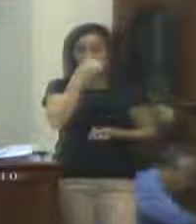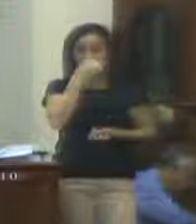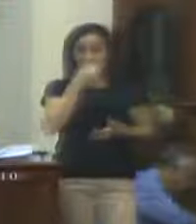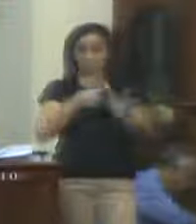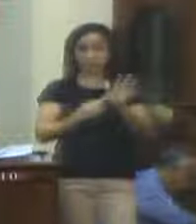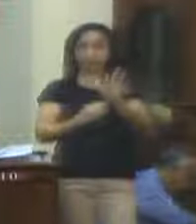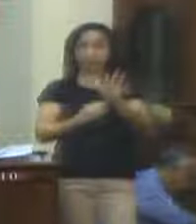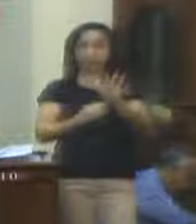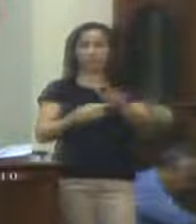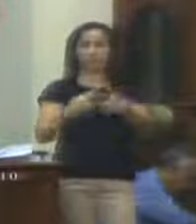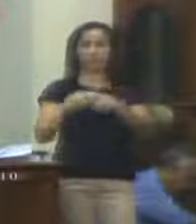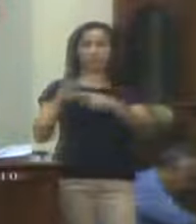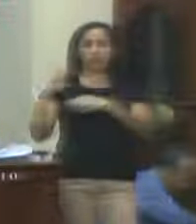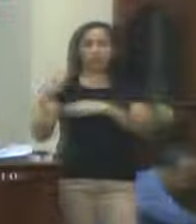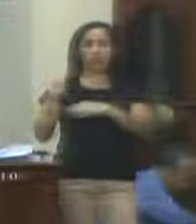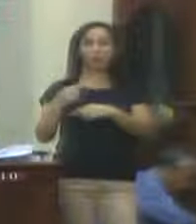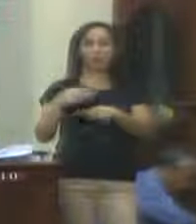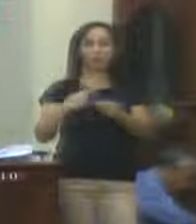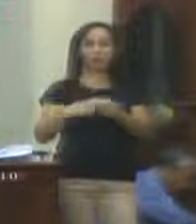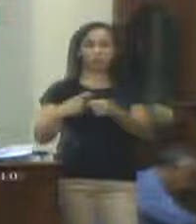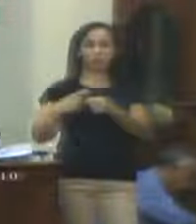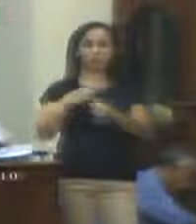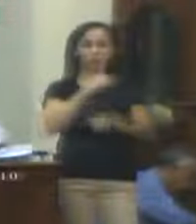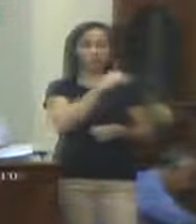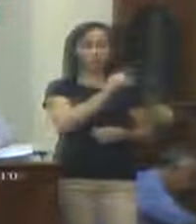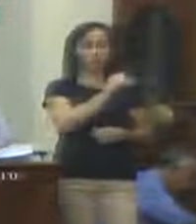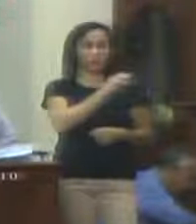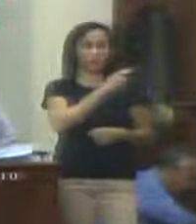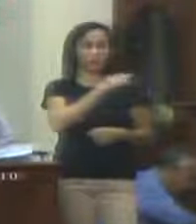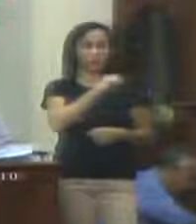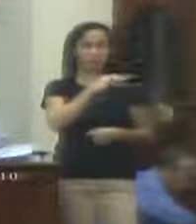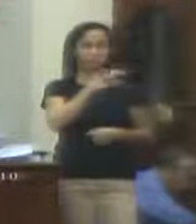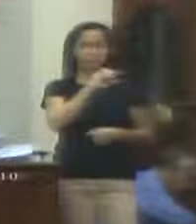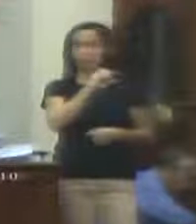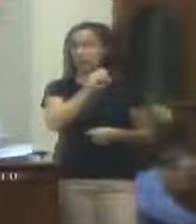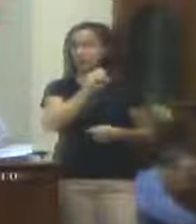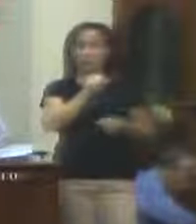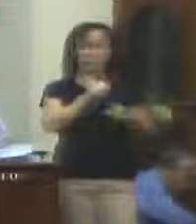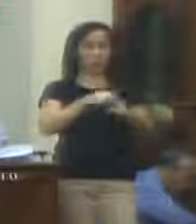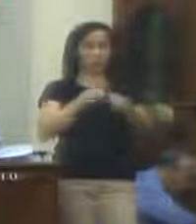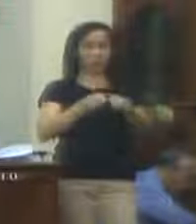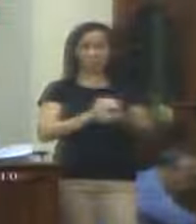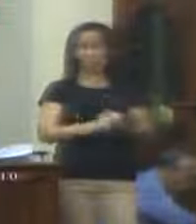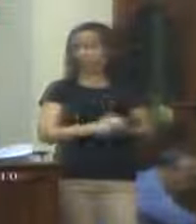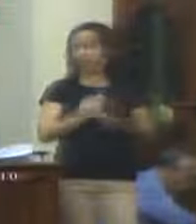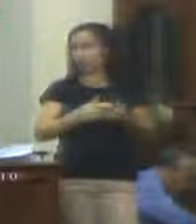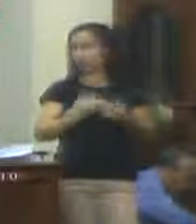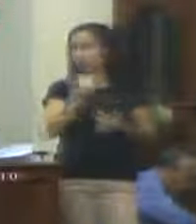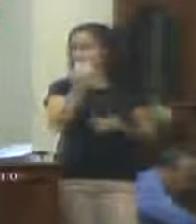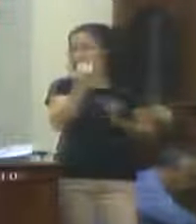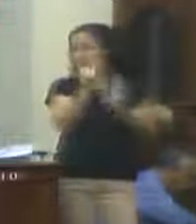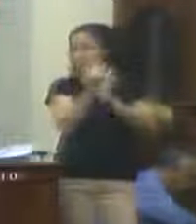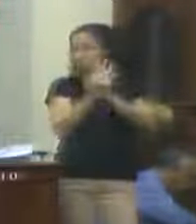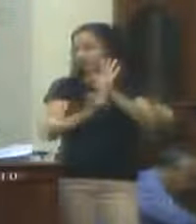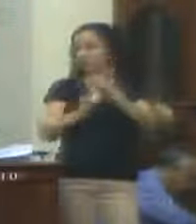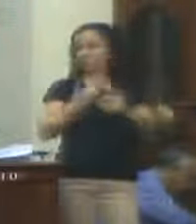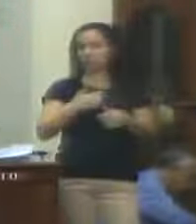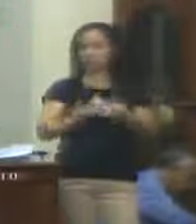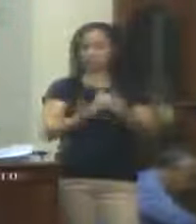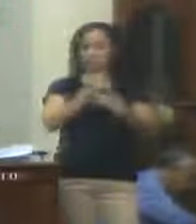espraiadas por todos os nossos distritos, no sentido de que estas se retornarem sua identidade, organização e